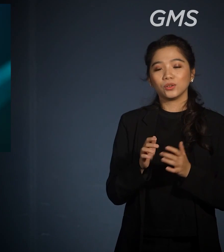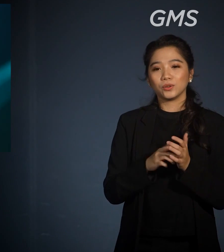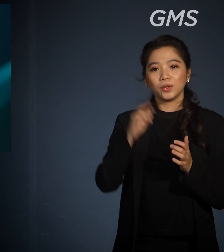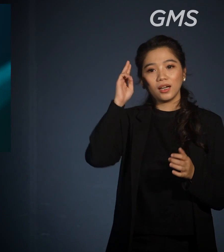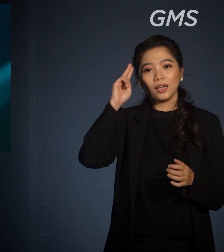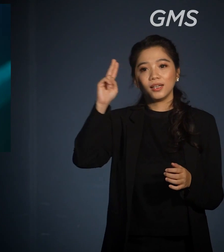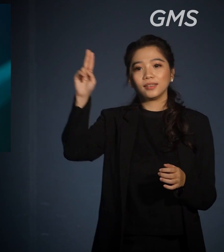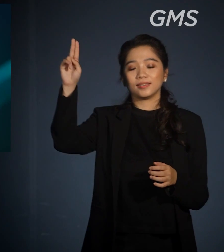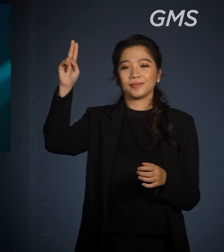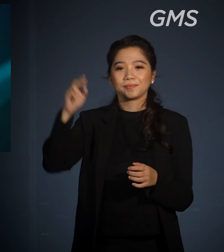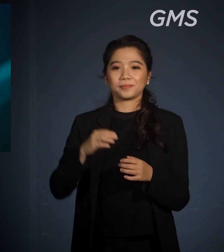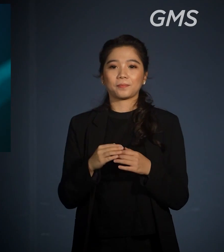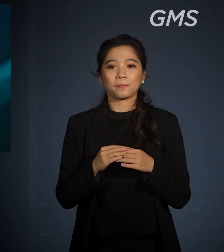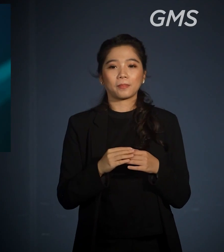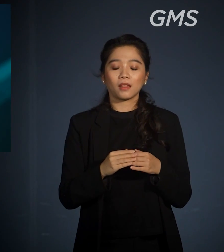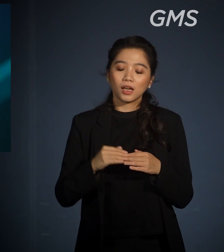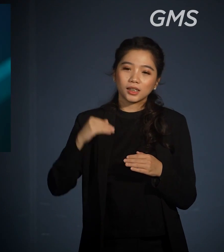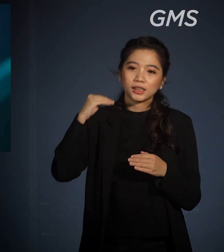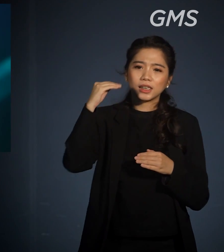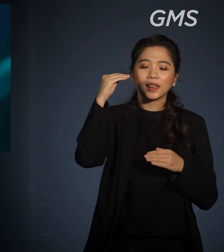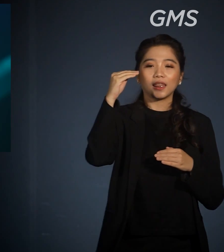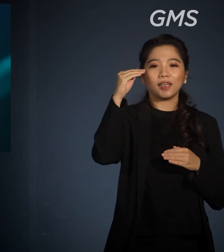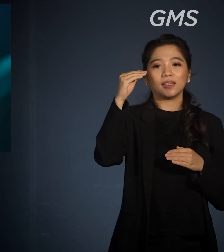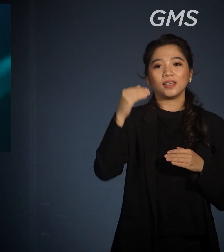Yesus Tuhan